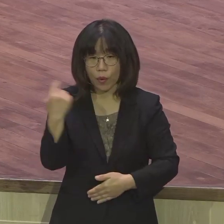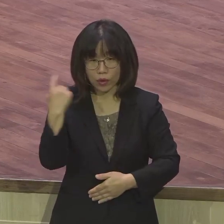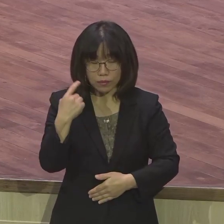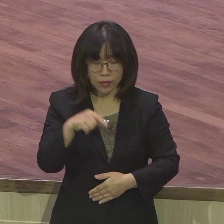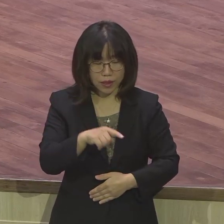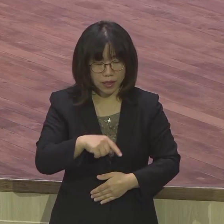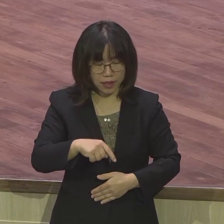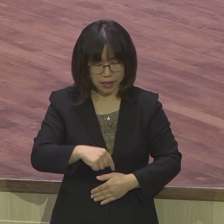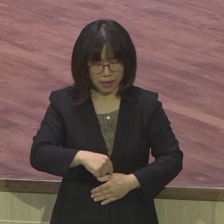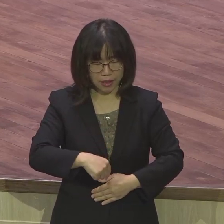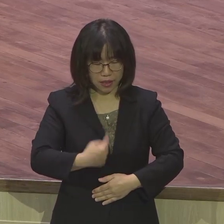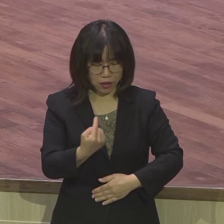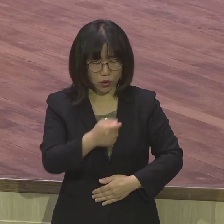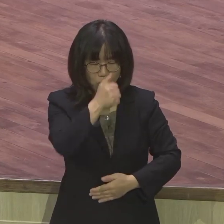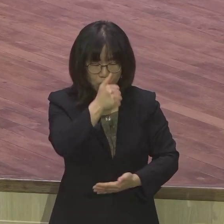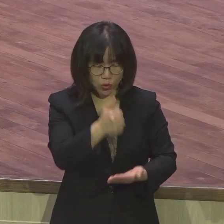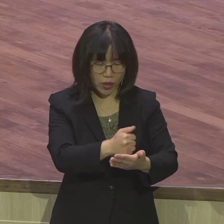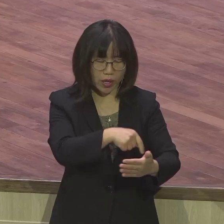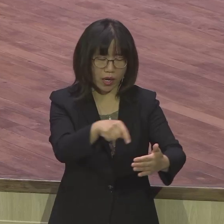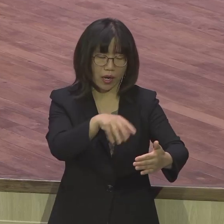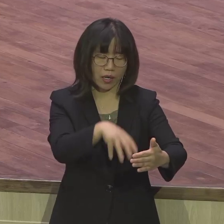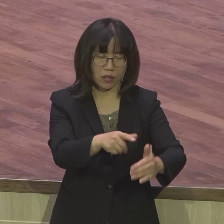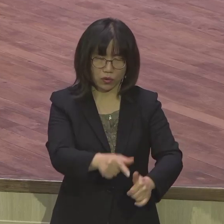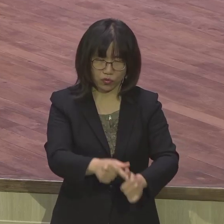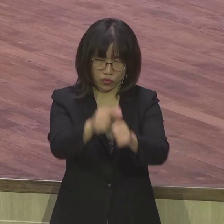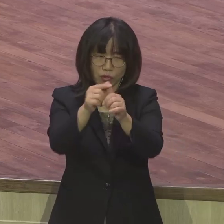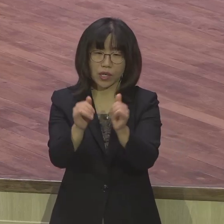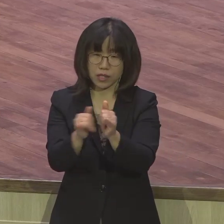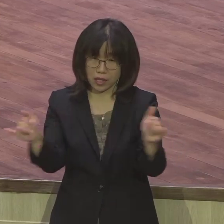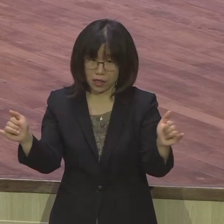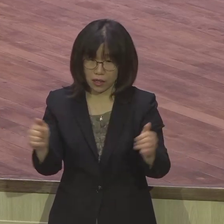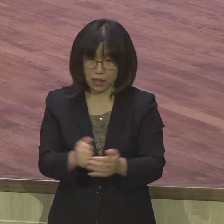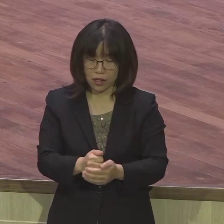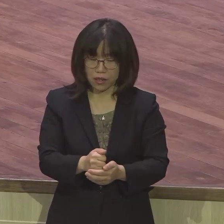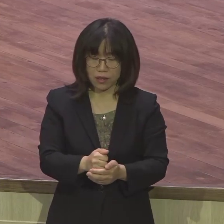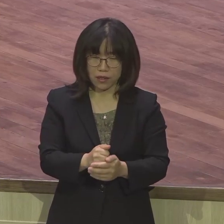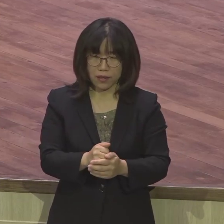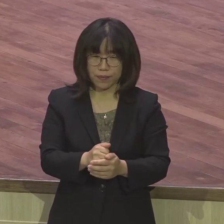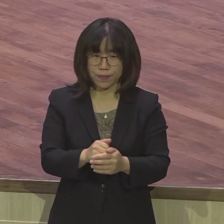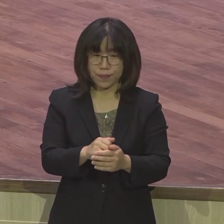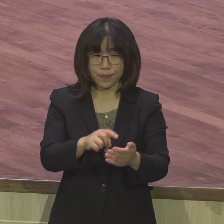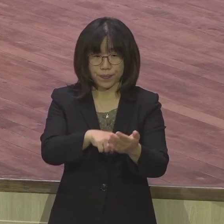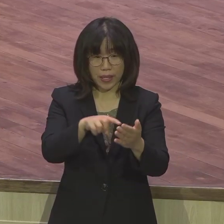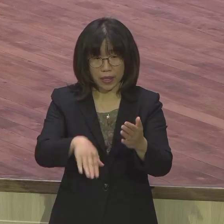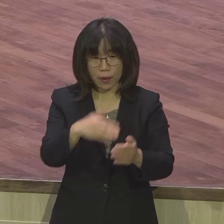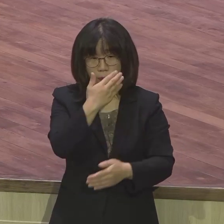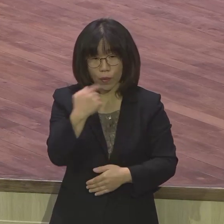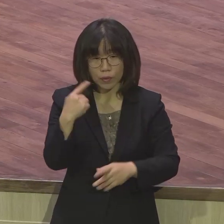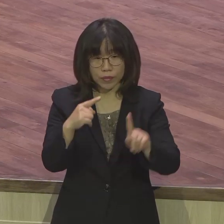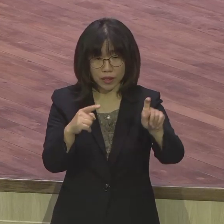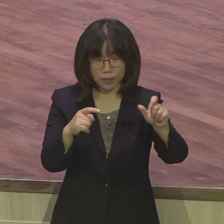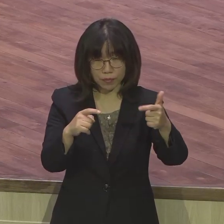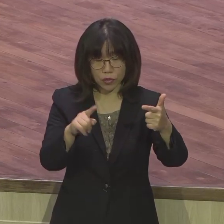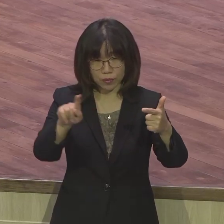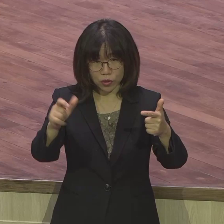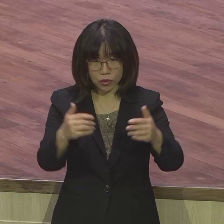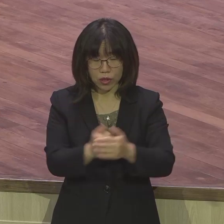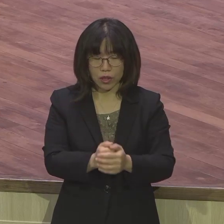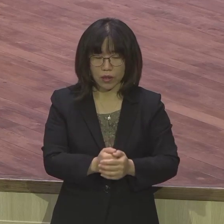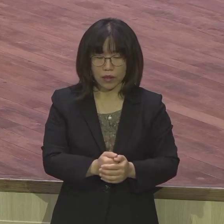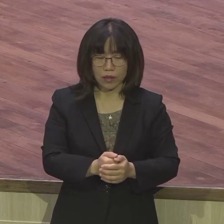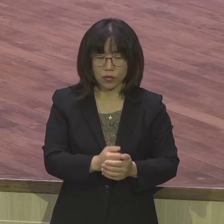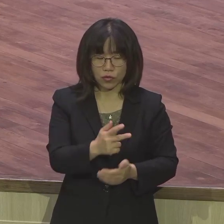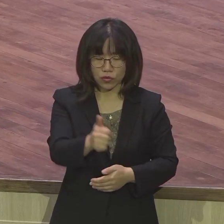이렇게 말해주고 있습니다. 마태복음 16장에는 주는 그리스도시요 살아계신 하나님의 아들이십니다. 예수님이 그리스도로